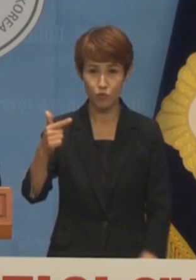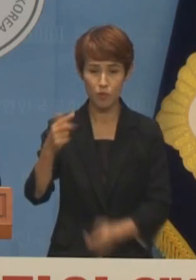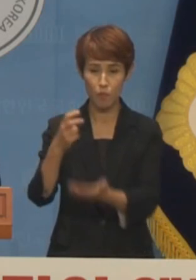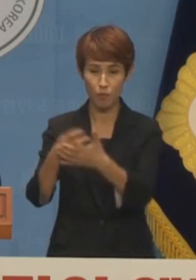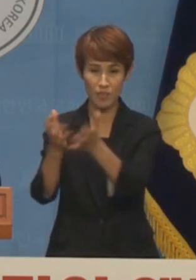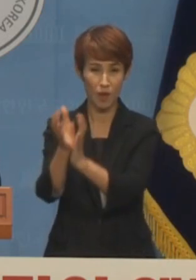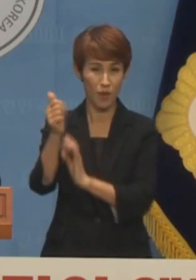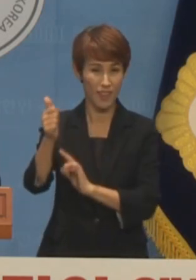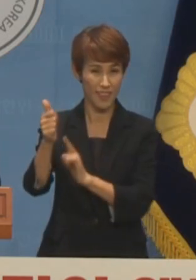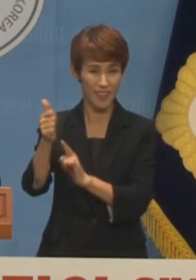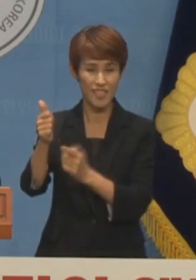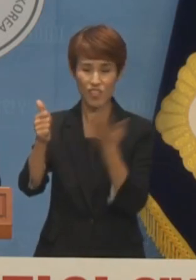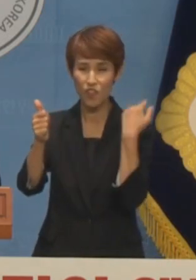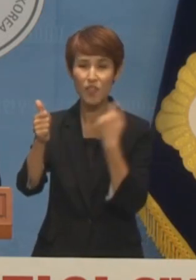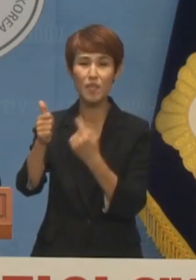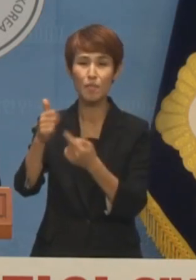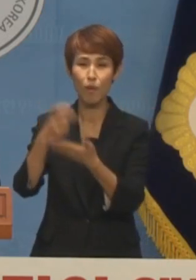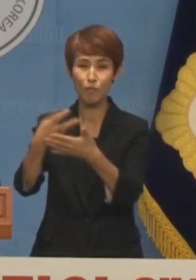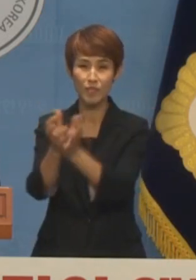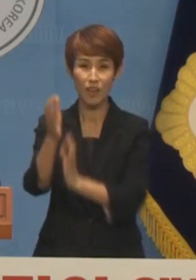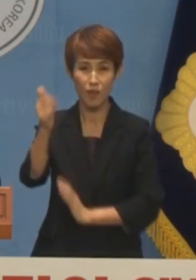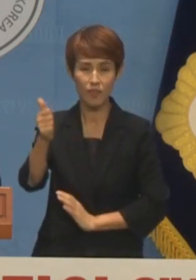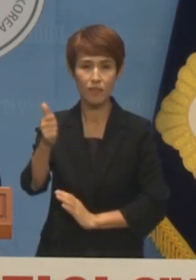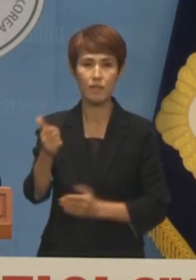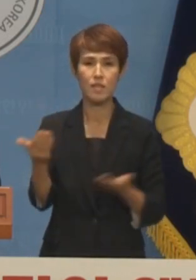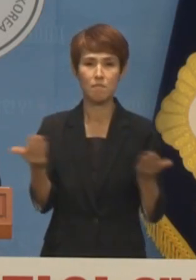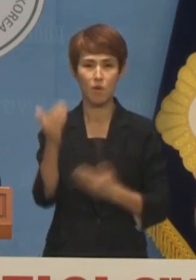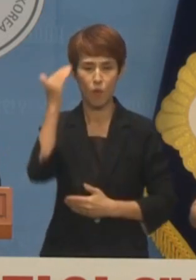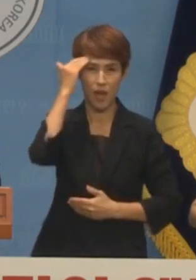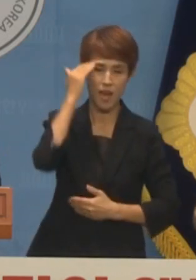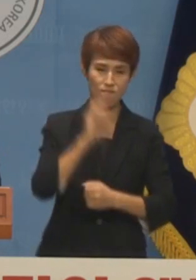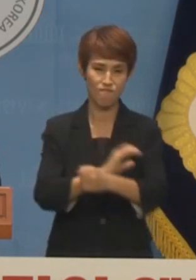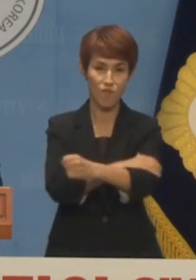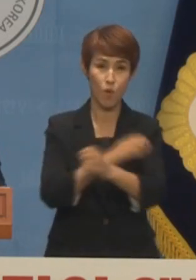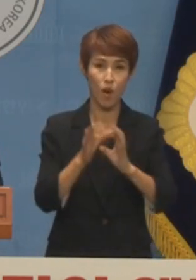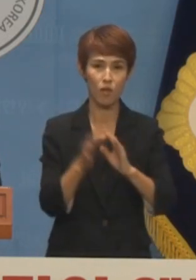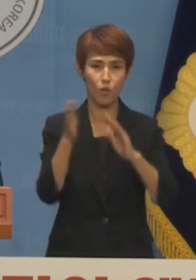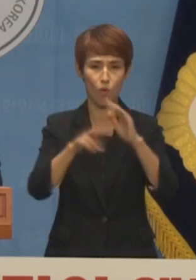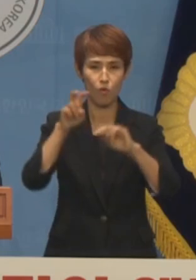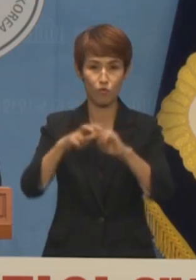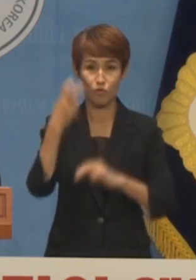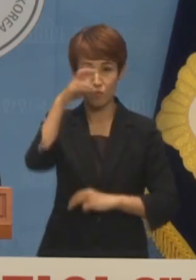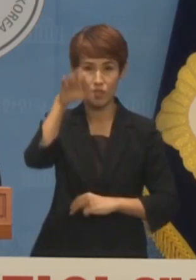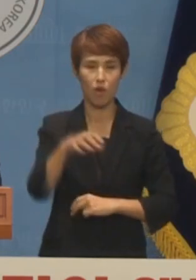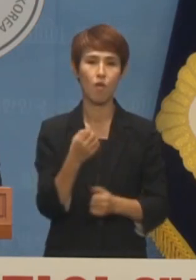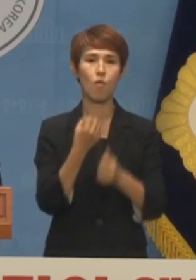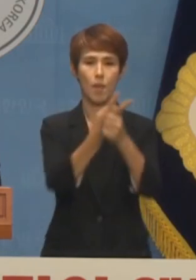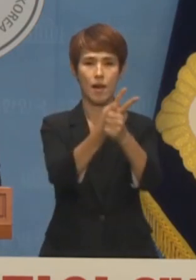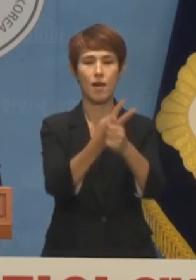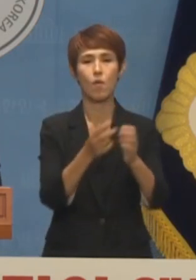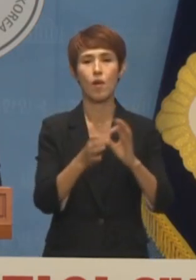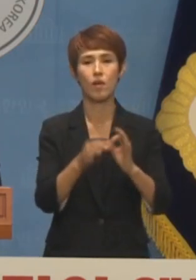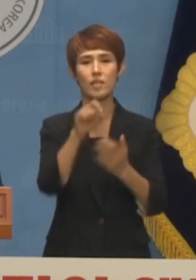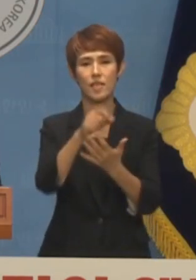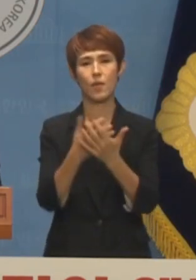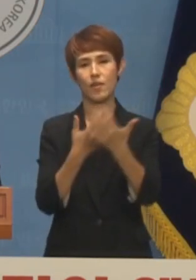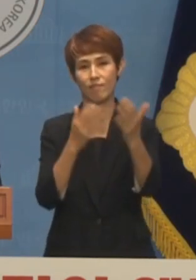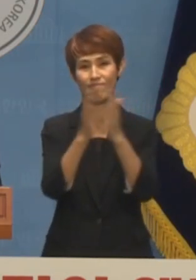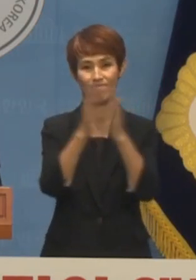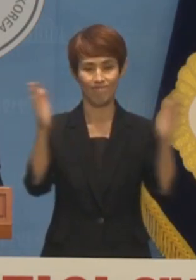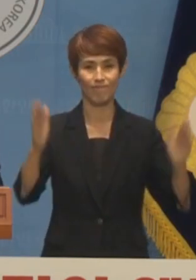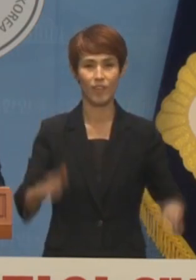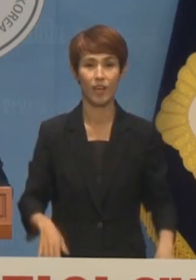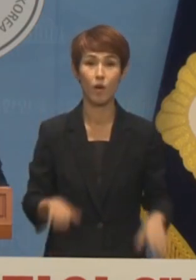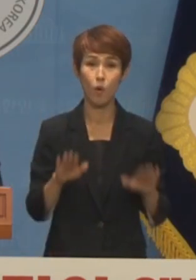의혹 관련 직권남용 및 업무방해 혐의 공수처 고발 기자회견을 시작하도록 하겠습니다. 먼저 참석하신 참석자